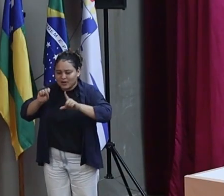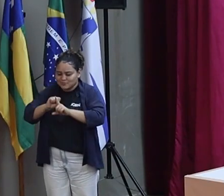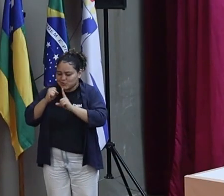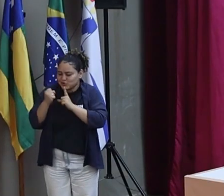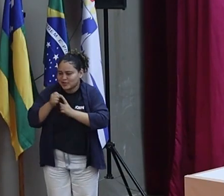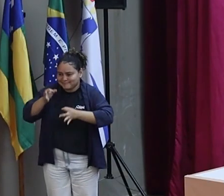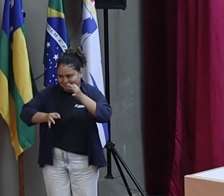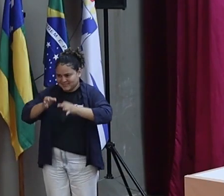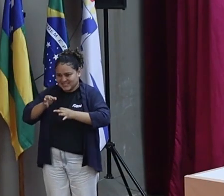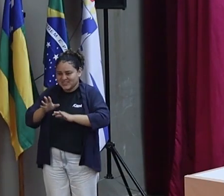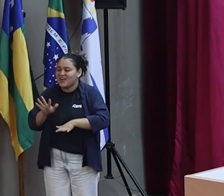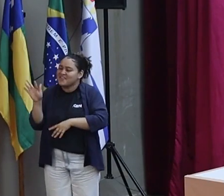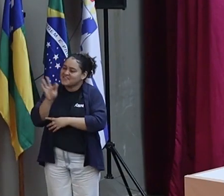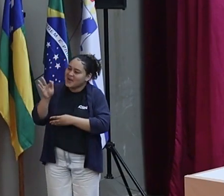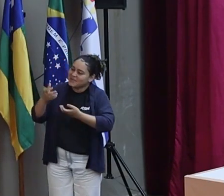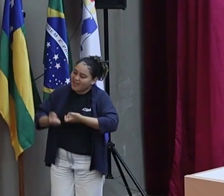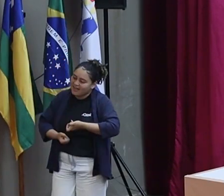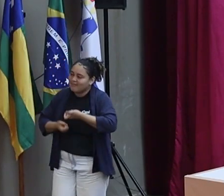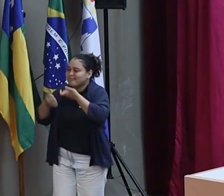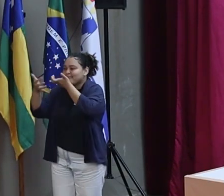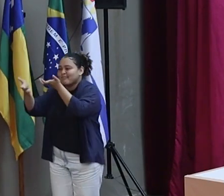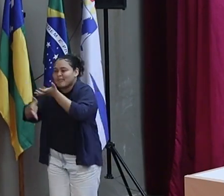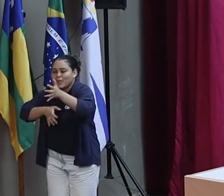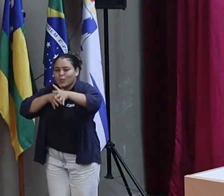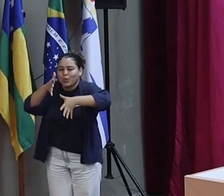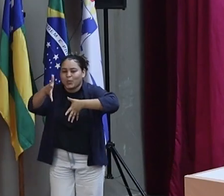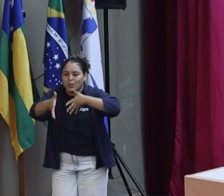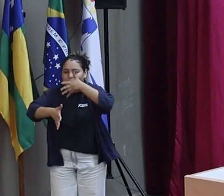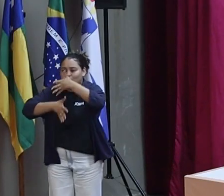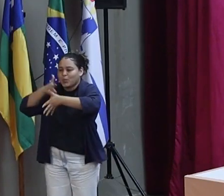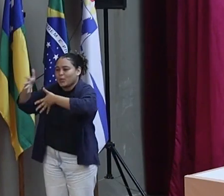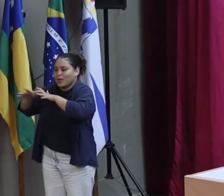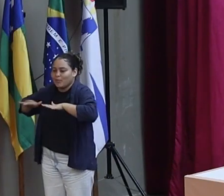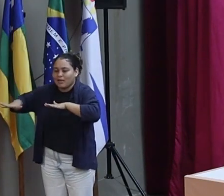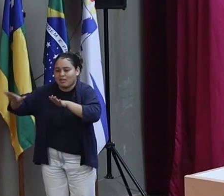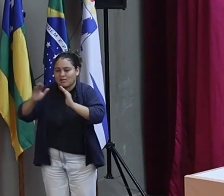pensa muito na universidade levando esse conhecimento, né, essa força popular para fora, para as